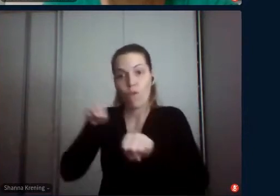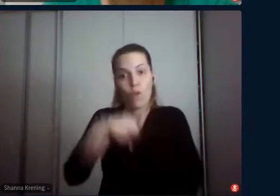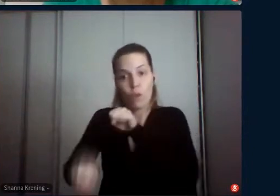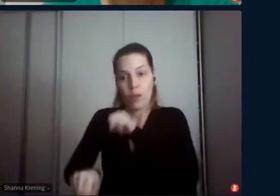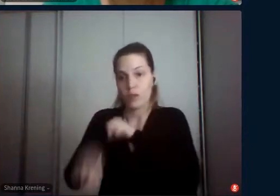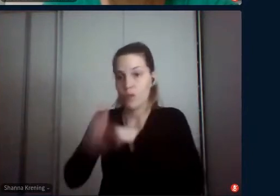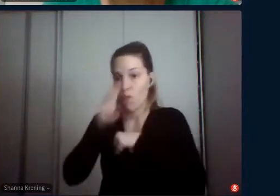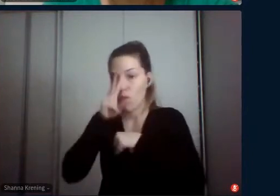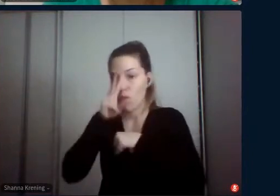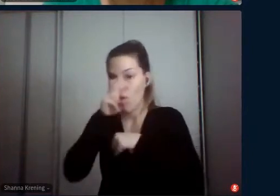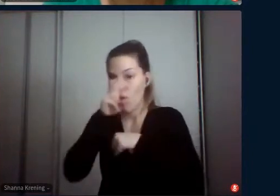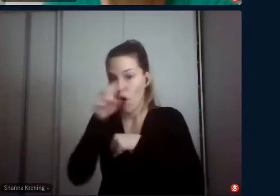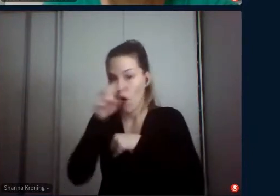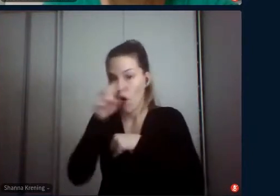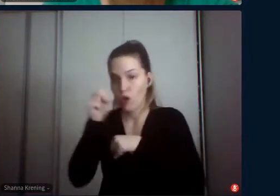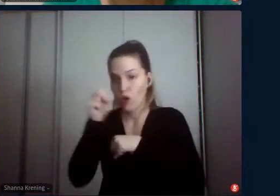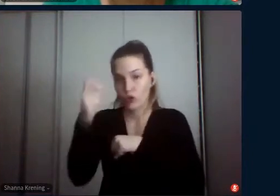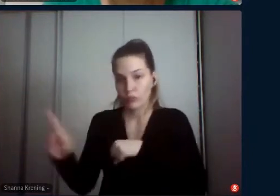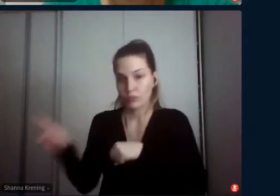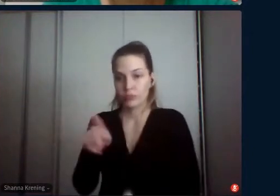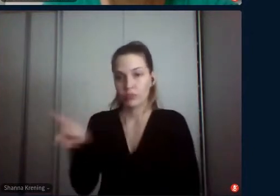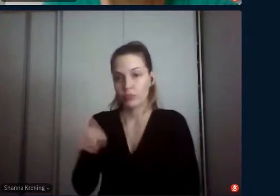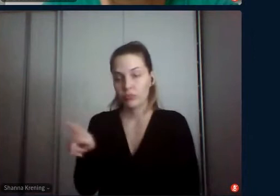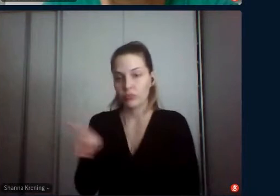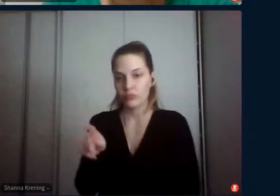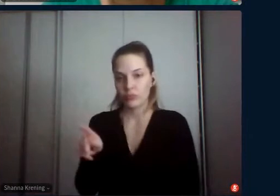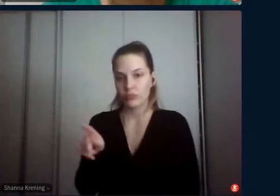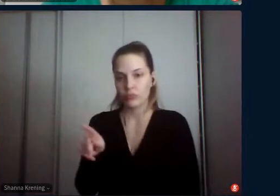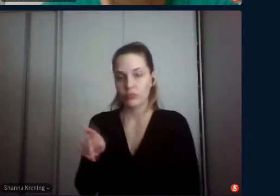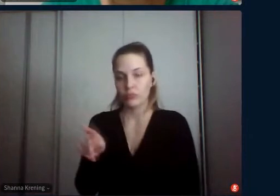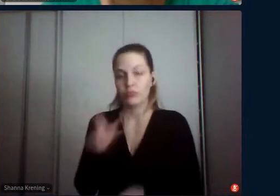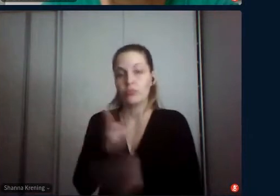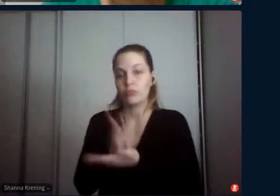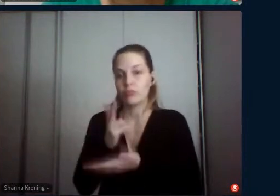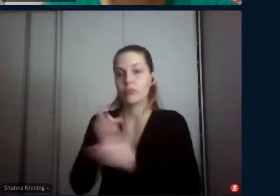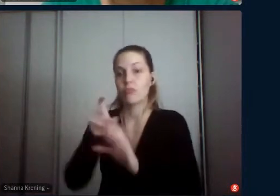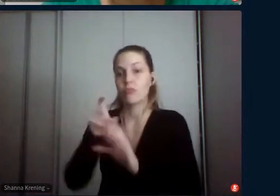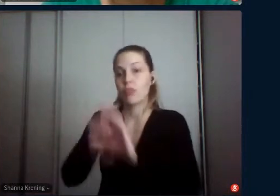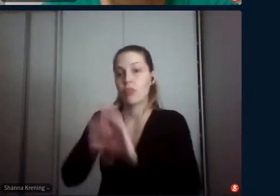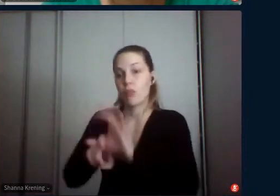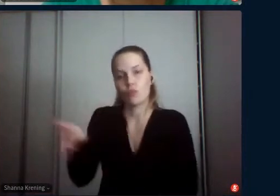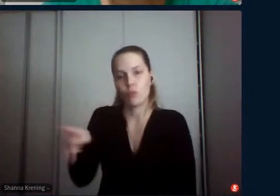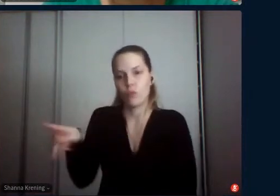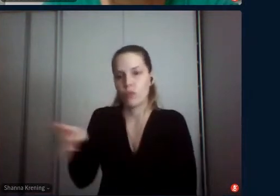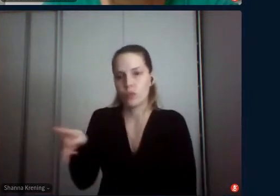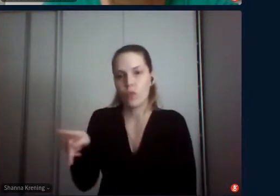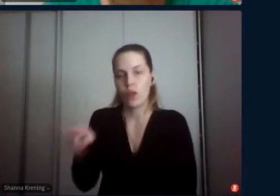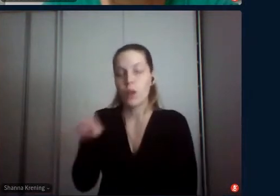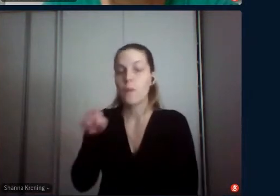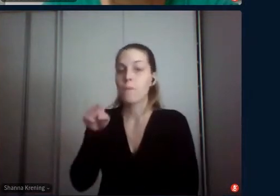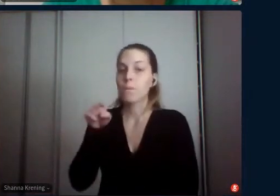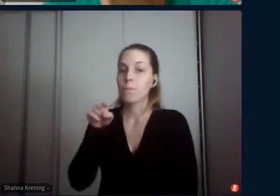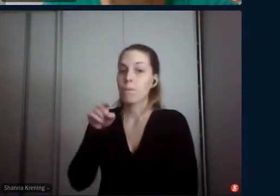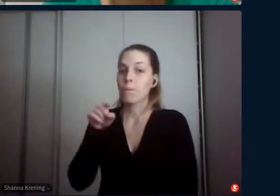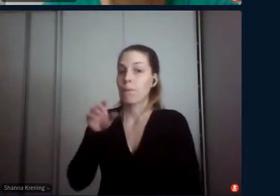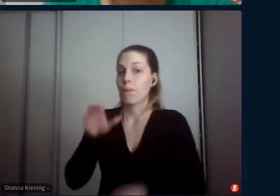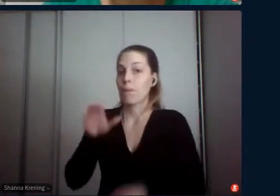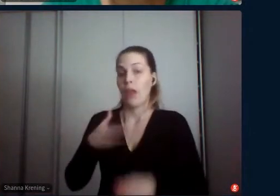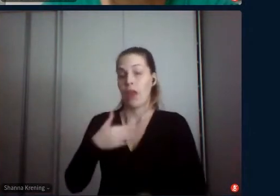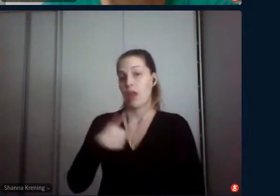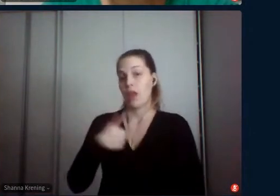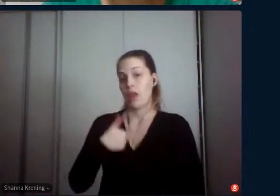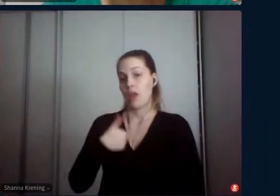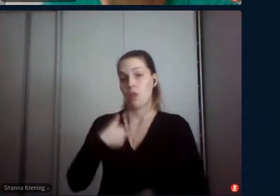toda semana ser contabilizada a presença vai depender do professor. Eu, por exemplo, em disciplinas que eu tenho, às vezes eu tenho atividades